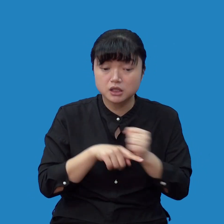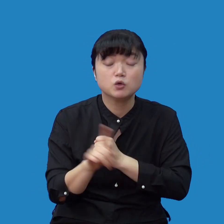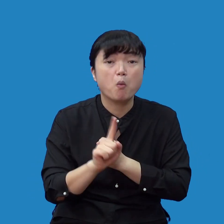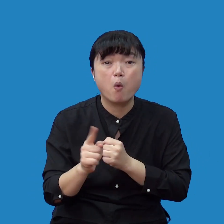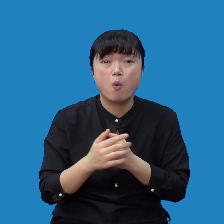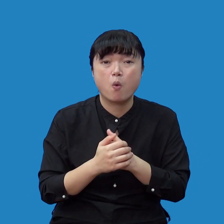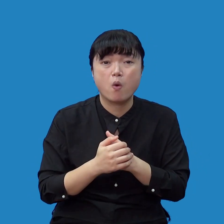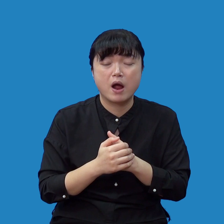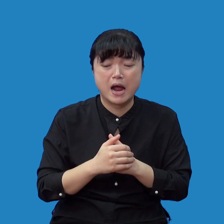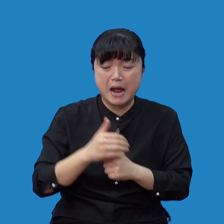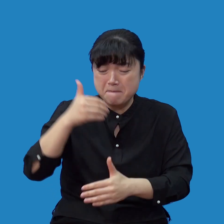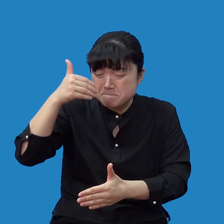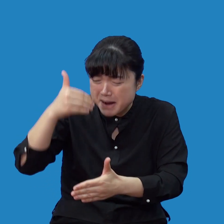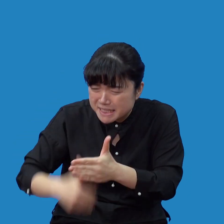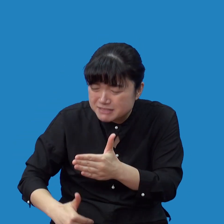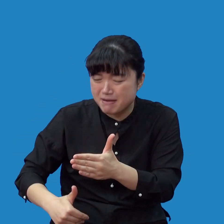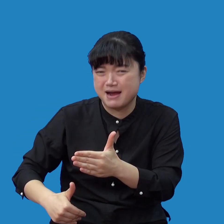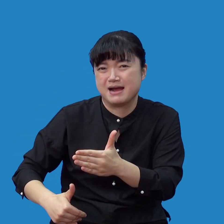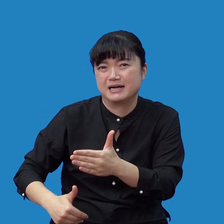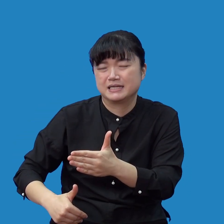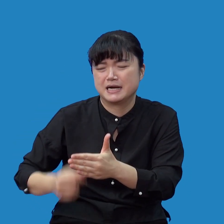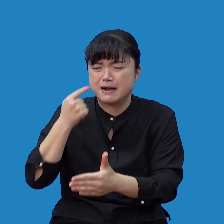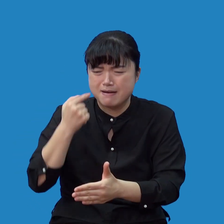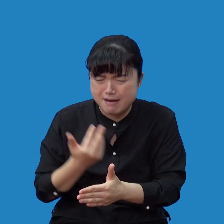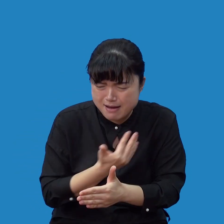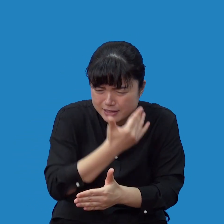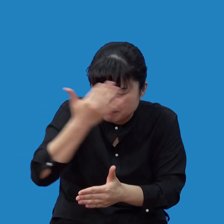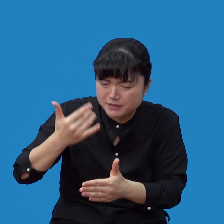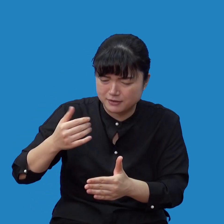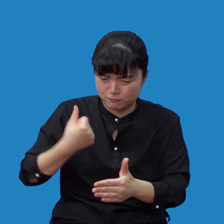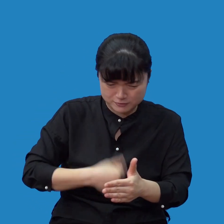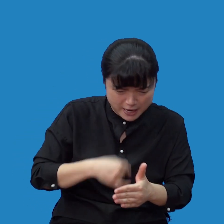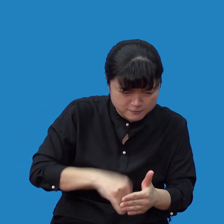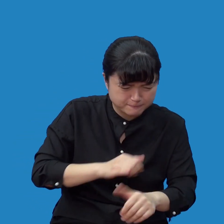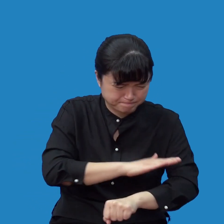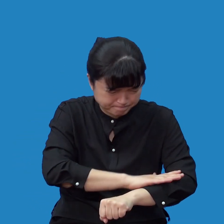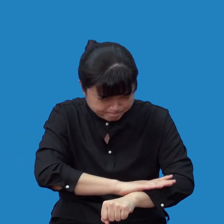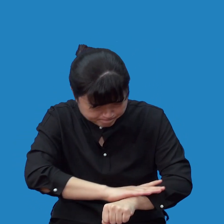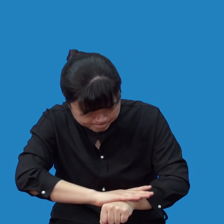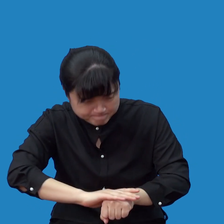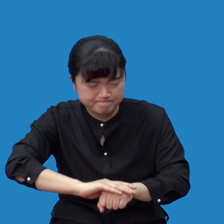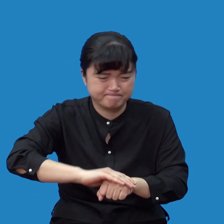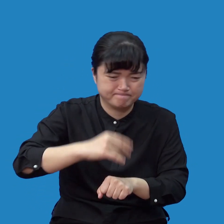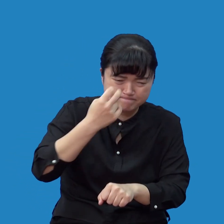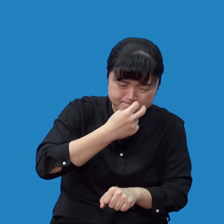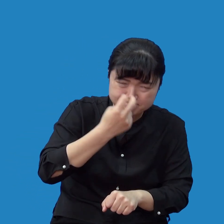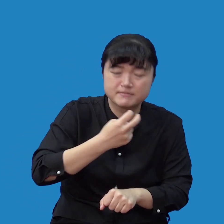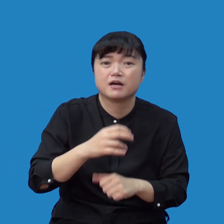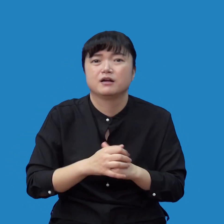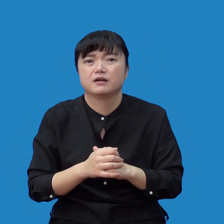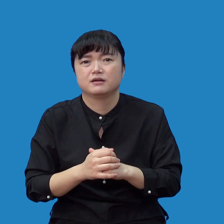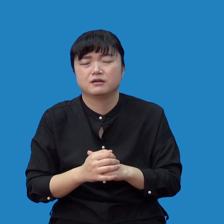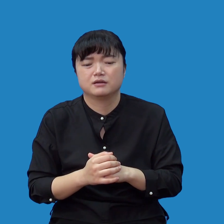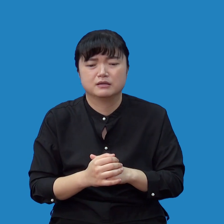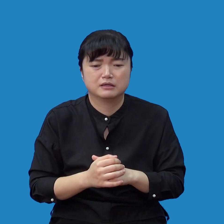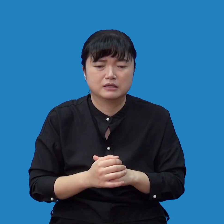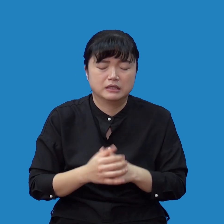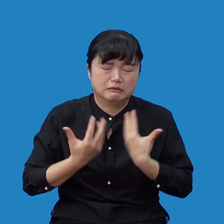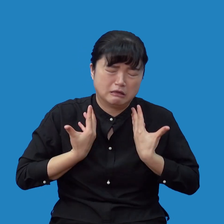그 챕터를 아름답게 끝내라는 것입니다. 열심히 살아오시다가 낙심하고 넘어져